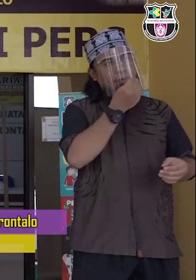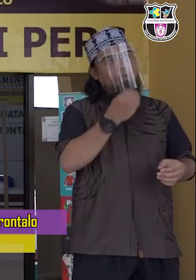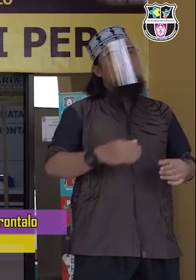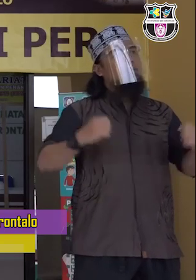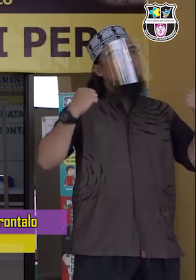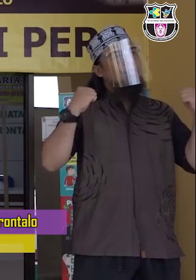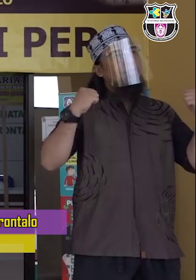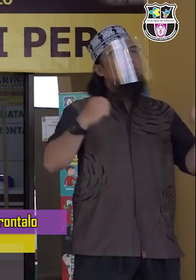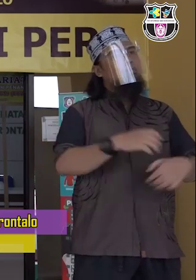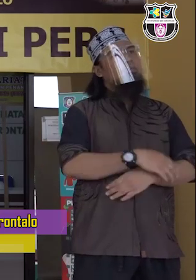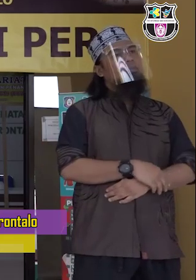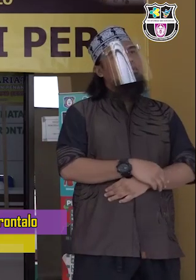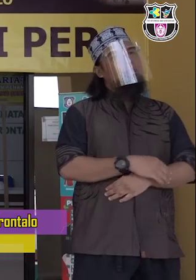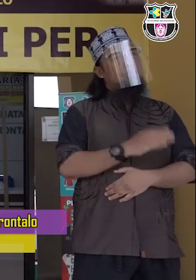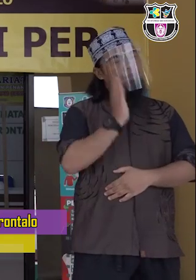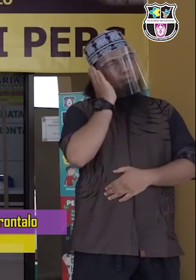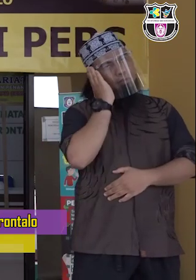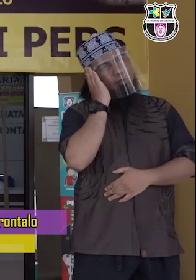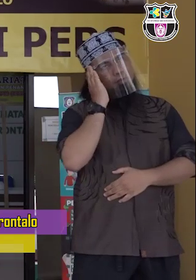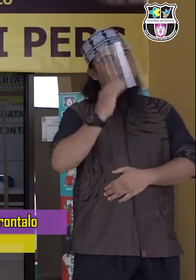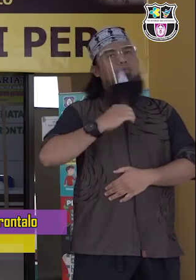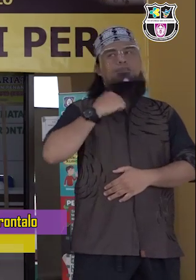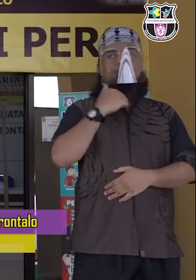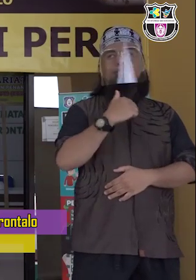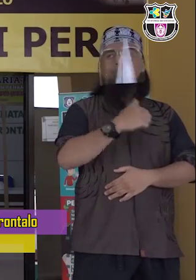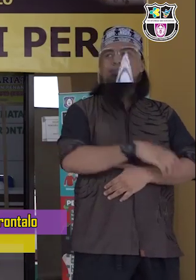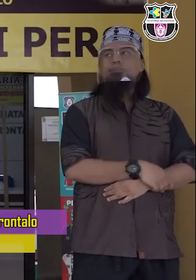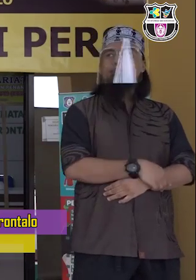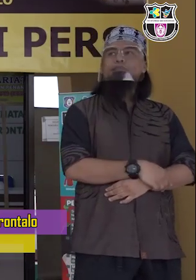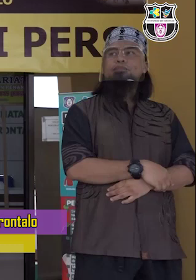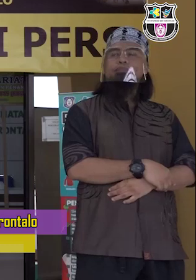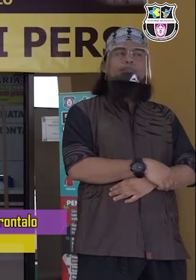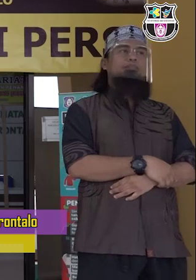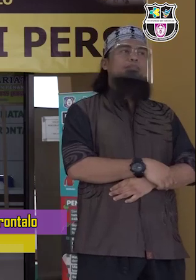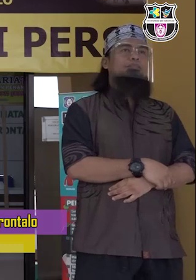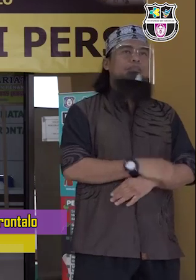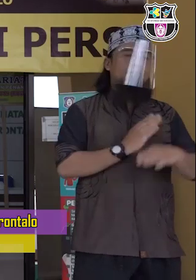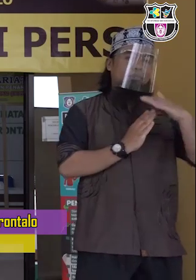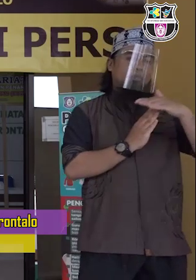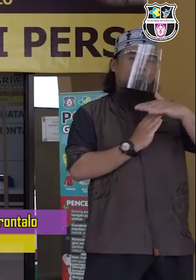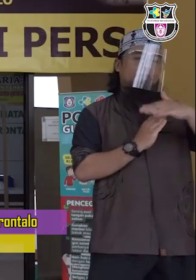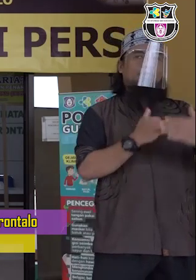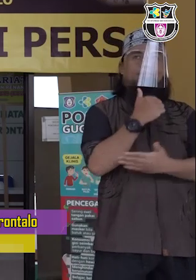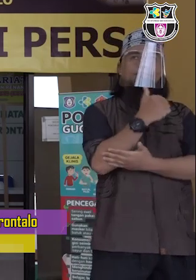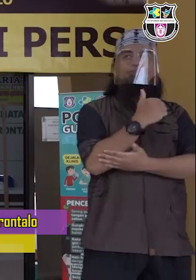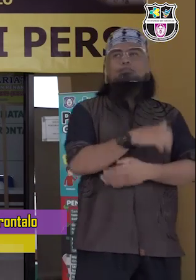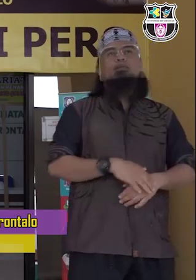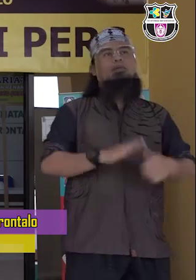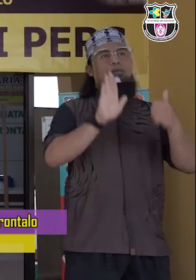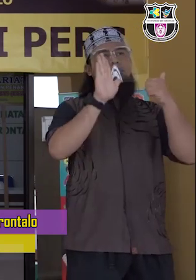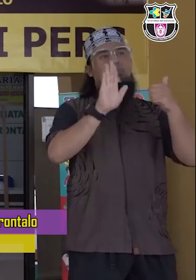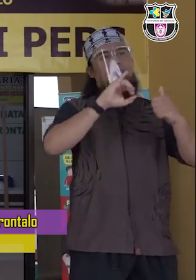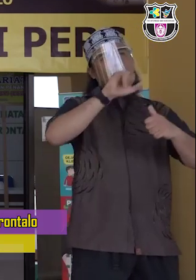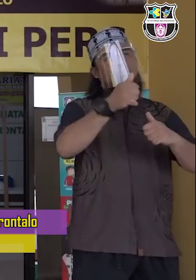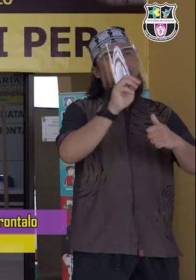tidur cukup, beristirahat dengan baik sesuai dengan jam yang ditagarkan oleh kesehatan, yaitu 6 jam minimal kita